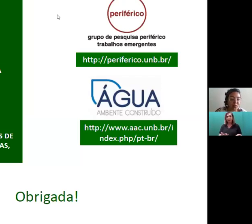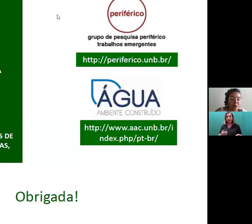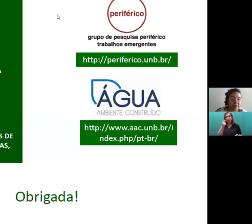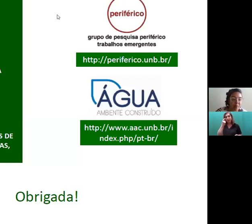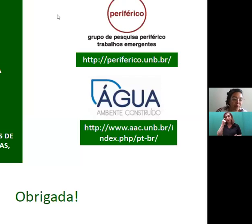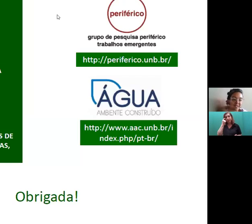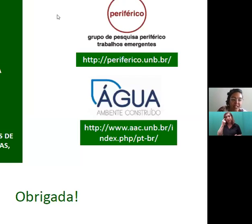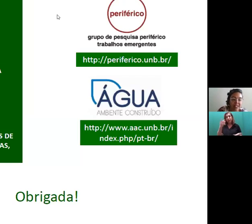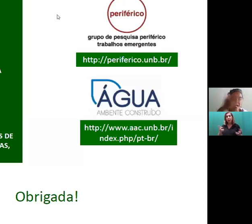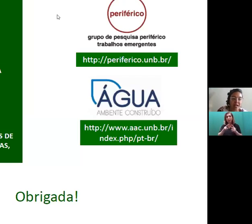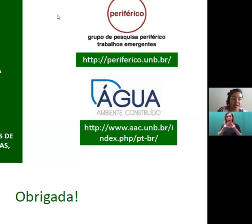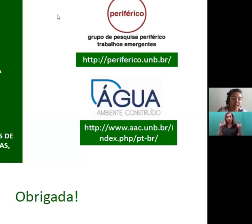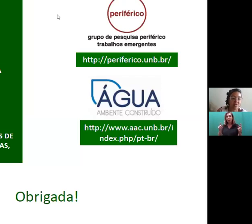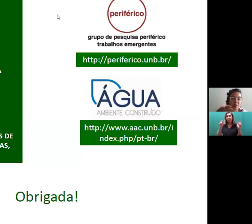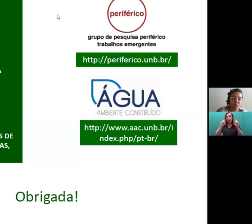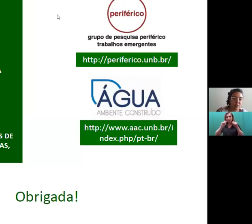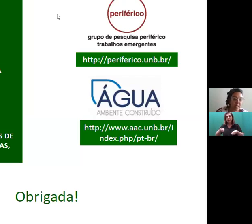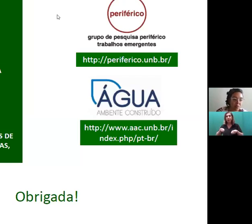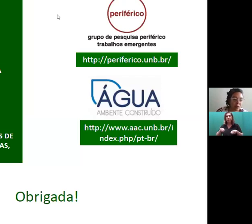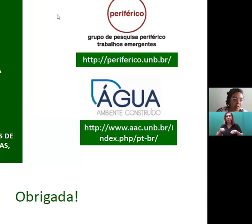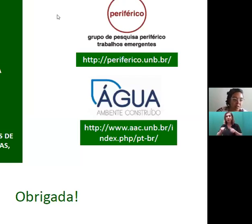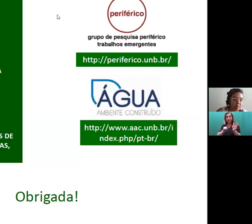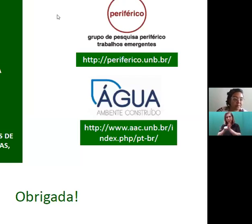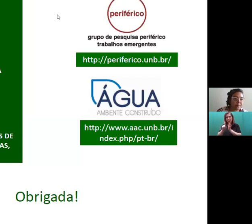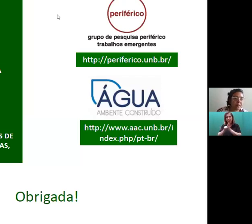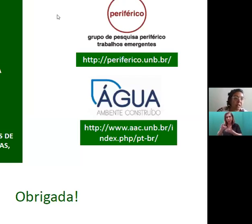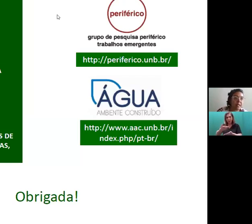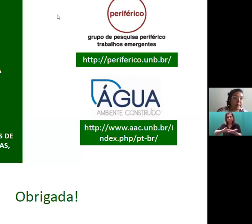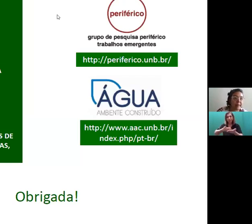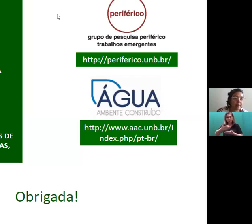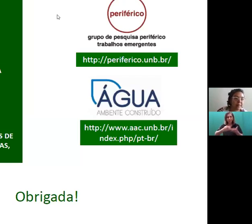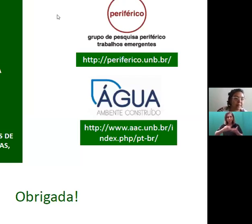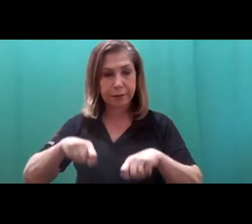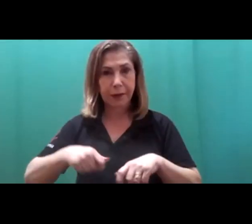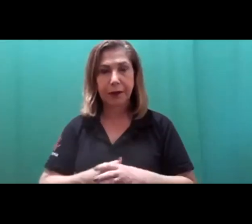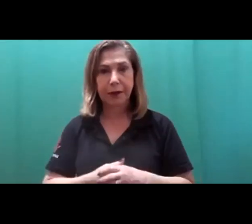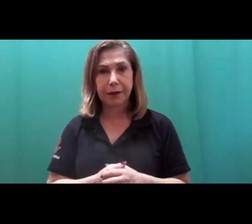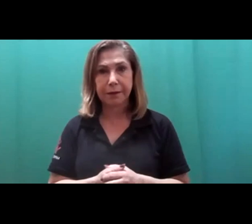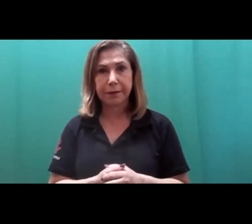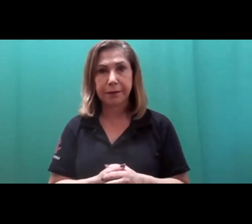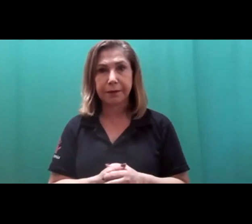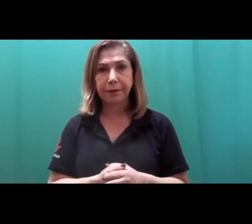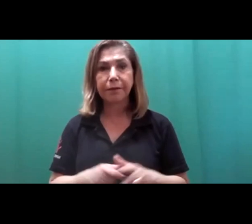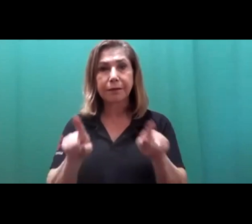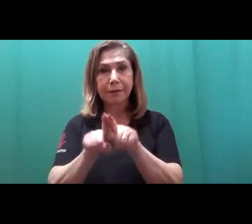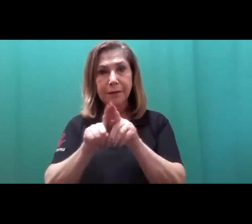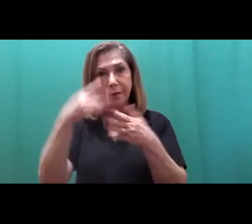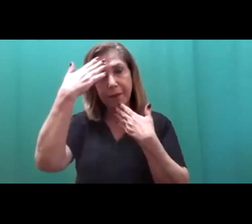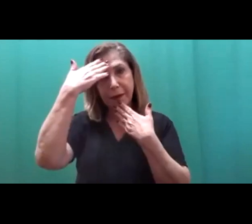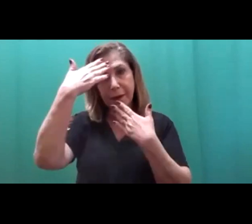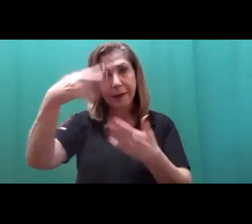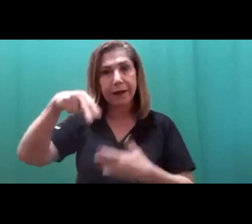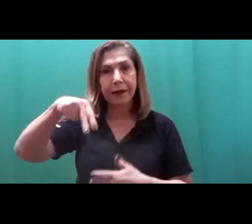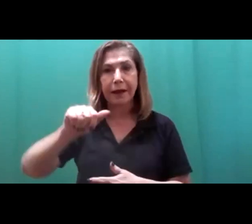mesa virtual aí podem endereçar questões umas às outras também. Obrigada, Natália.